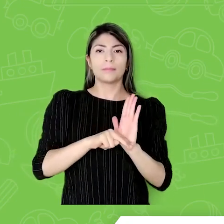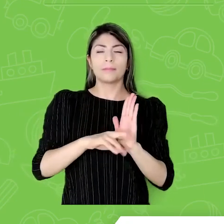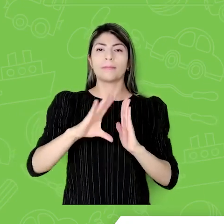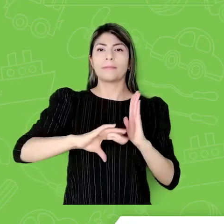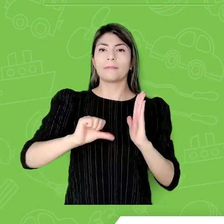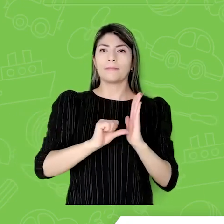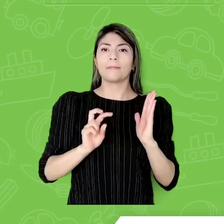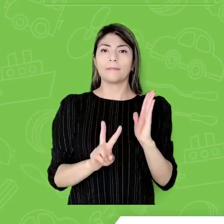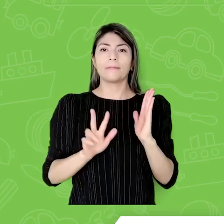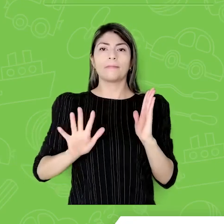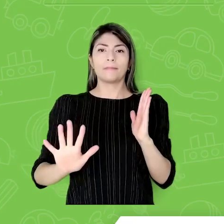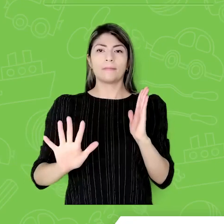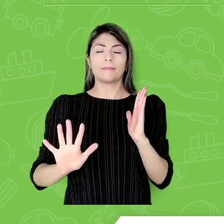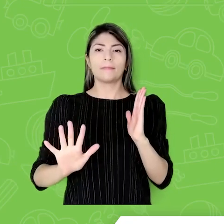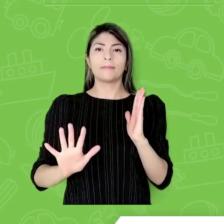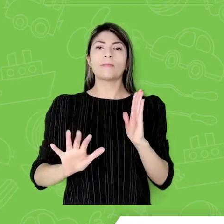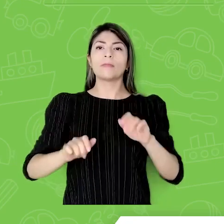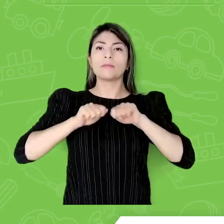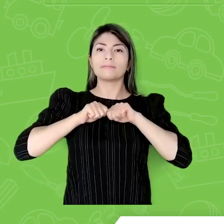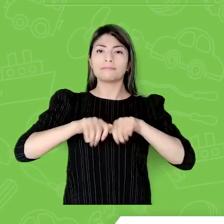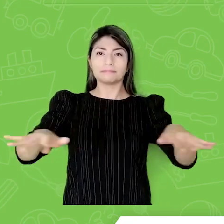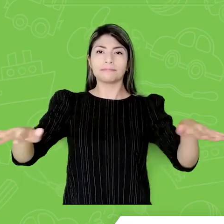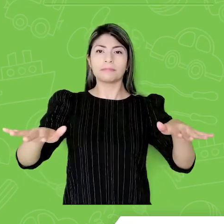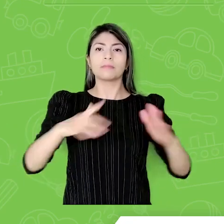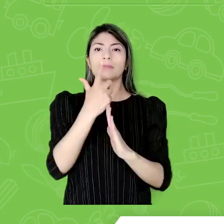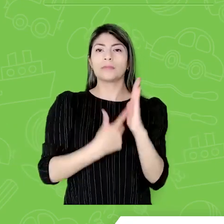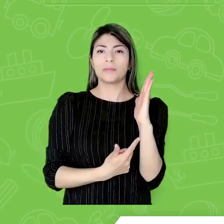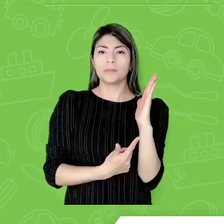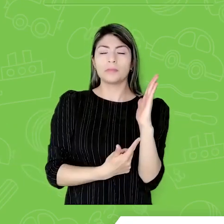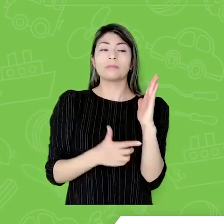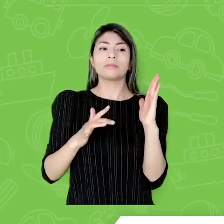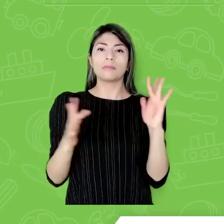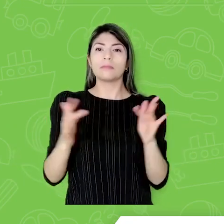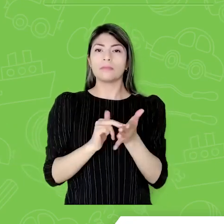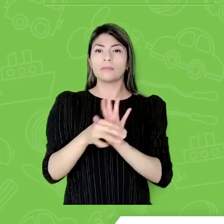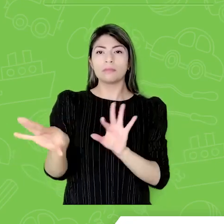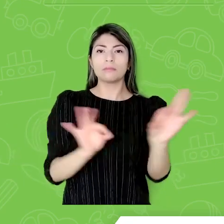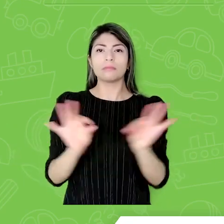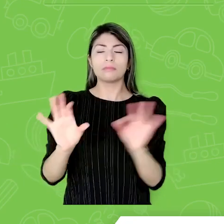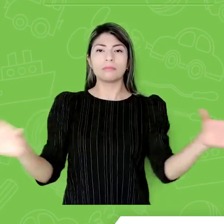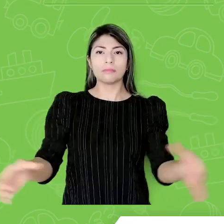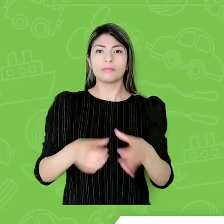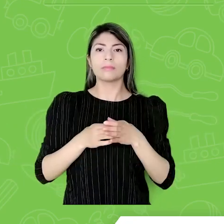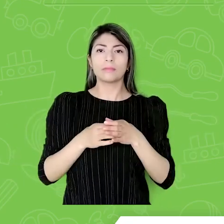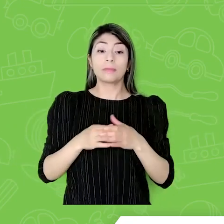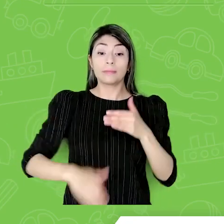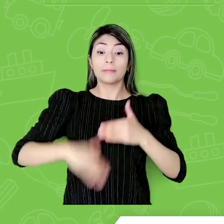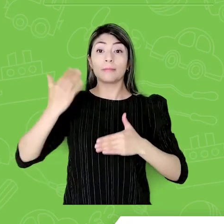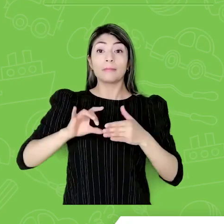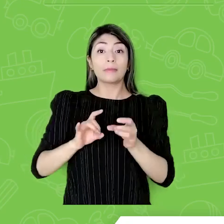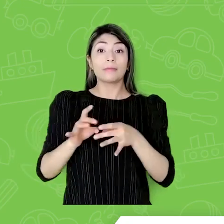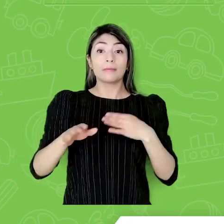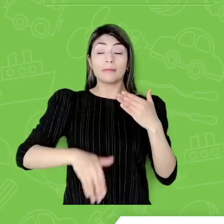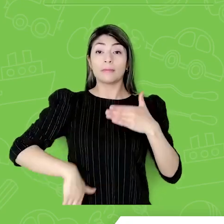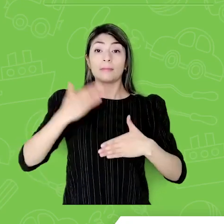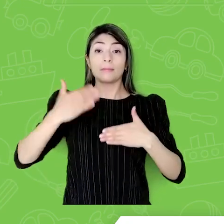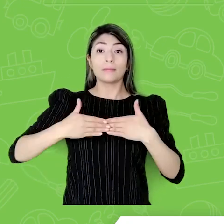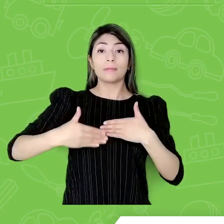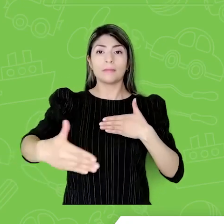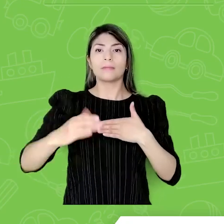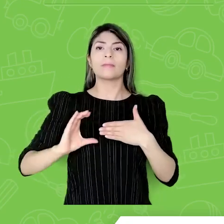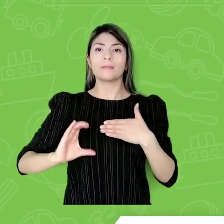norma. Artículo 25. Publicación de listas de elegibles. A partir de la fecha que disponga